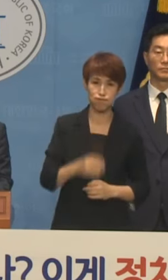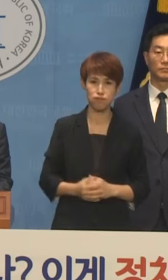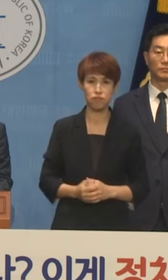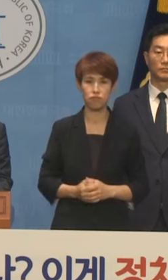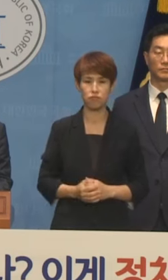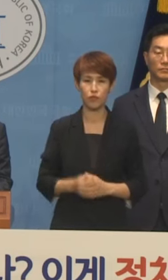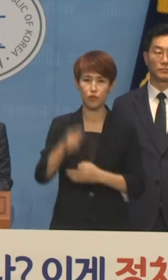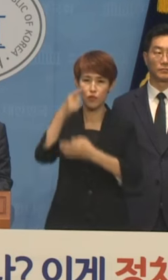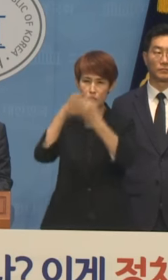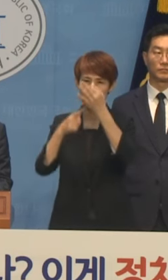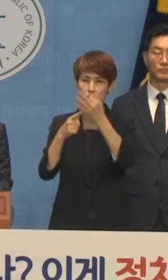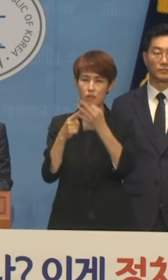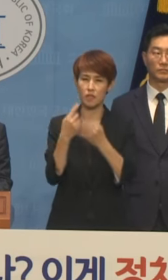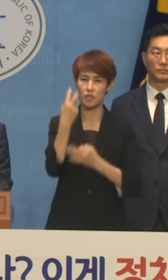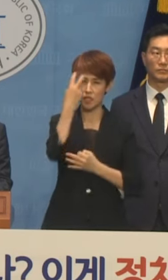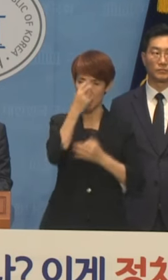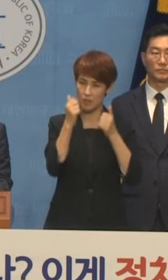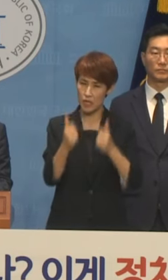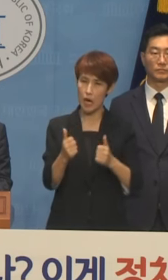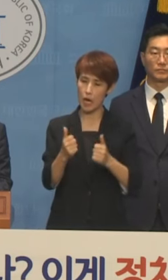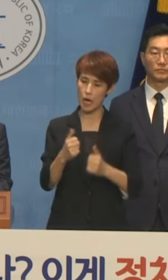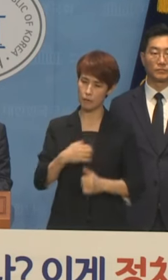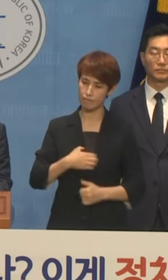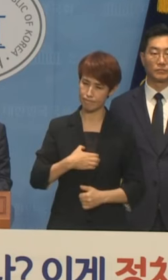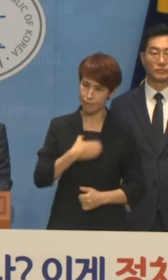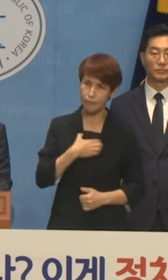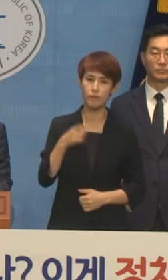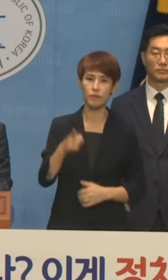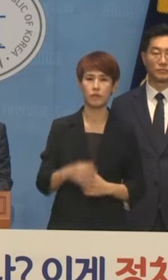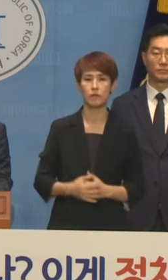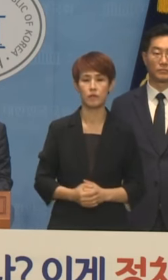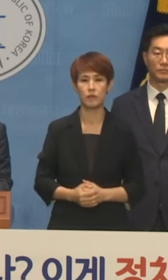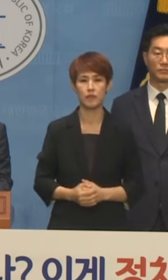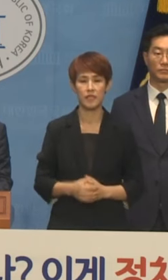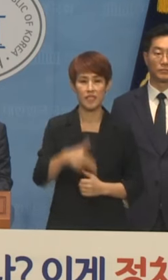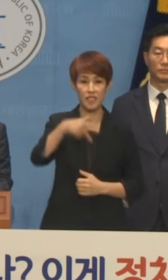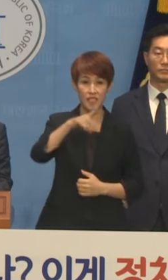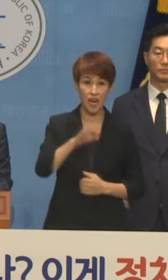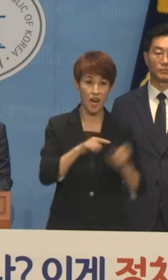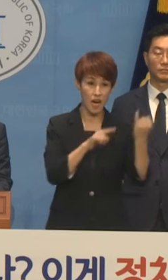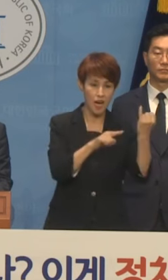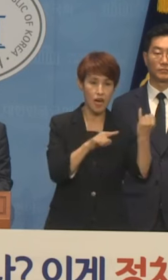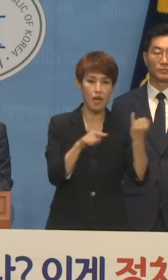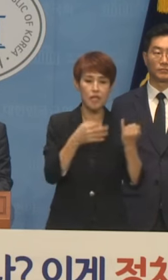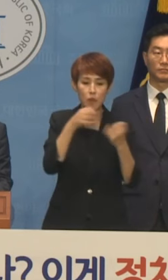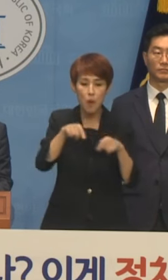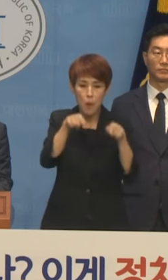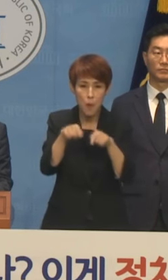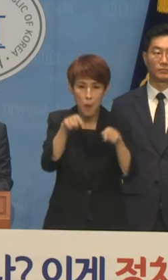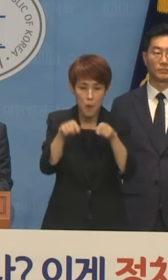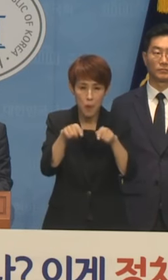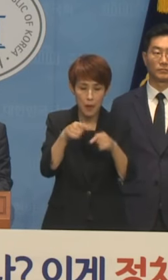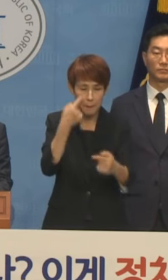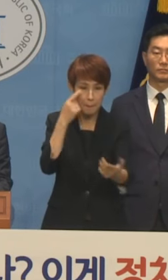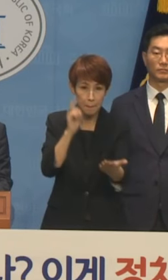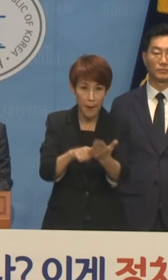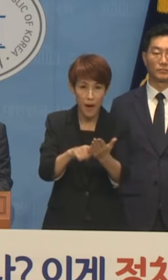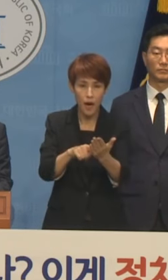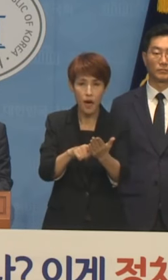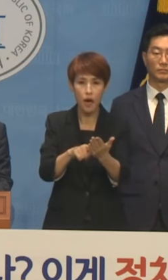정치검찰의 추악한 민낯에 국민들 경악한다. 장시호 녹음 파일로 드러난 윤석열